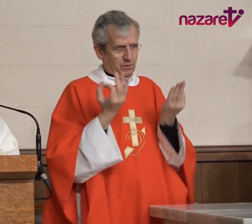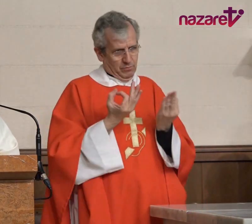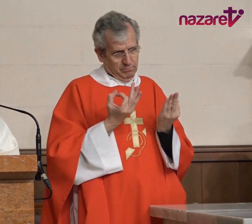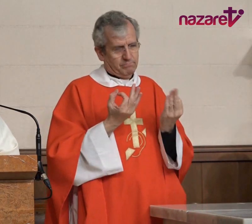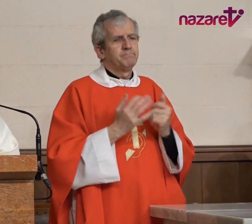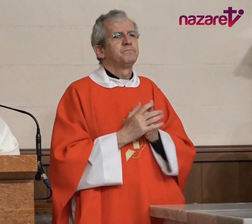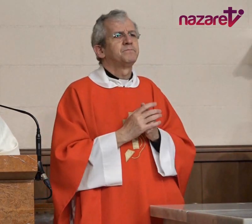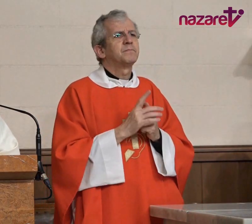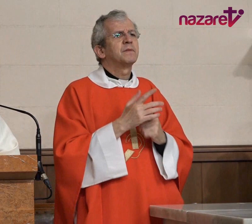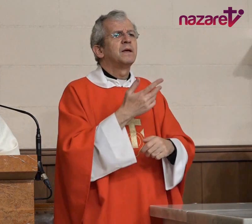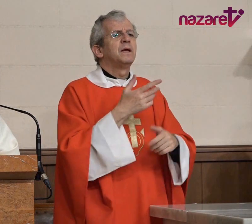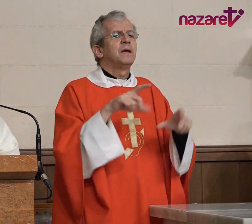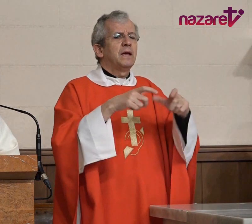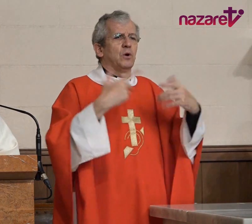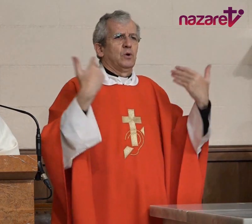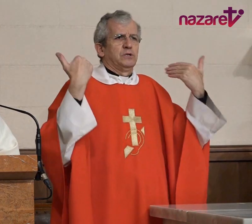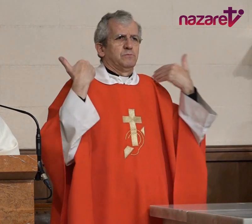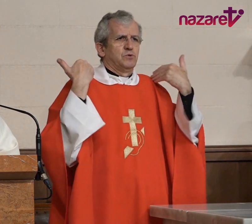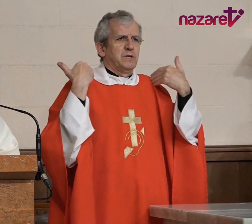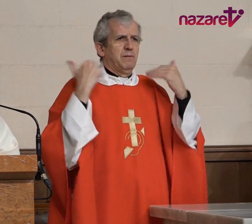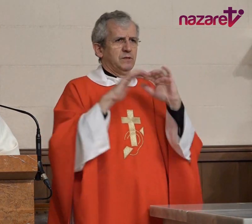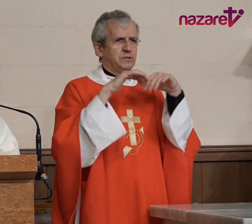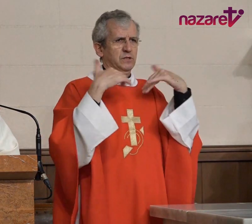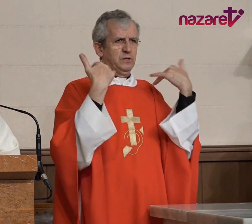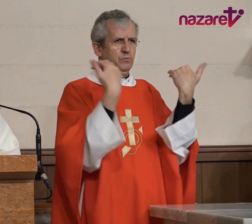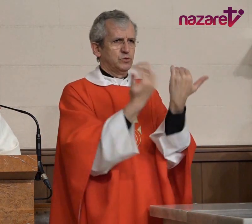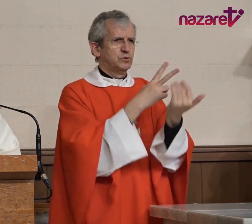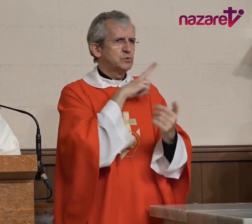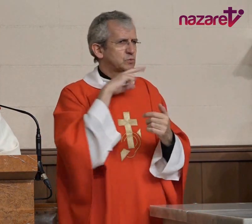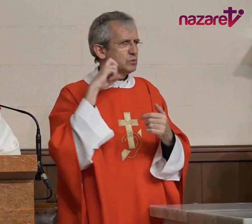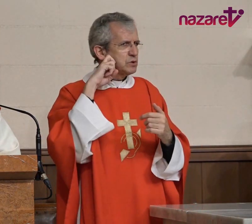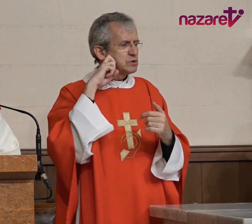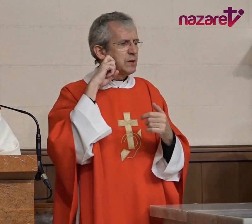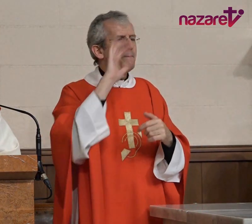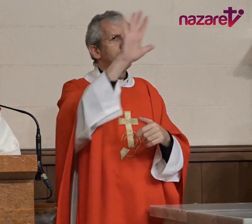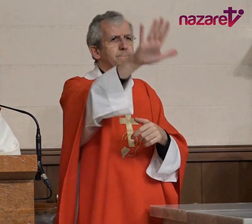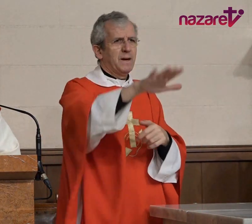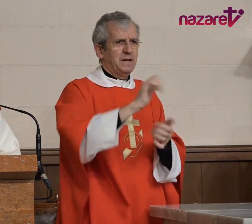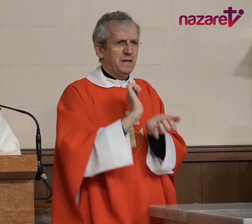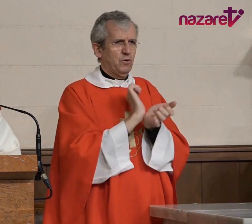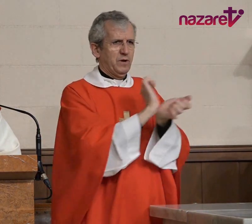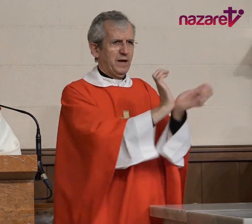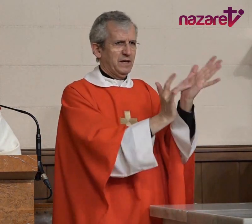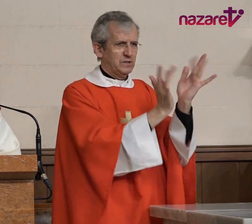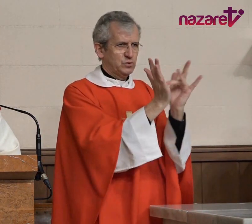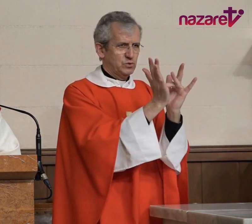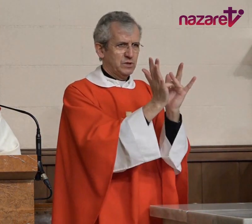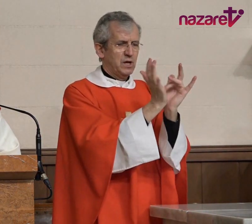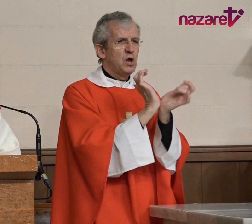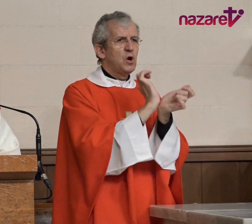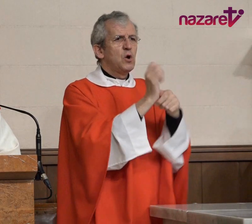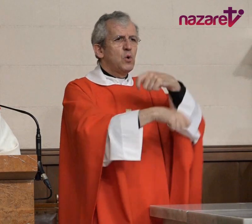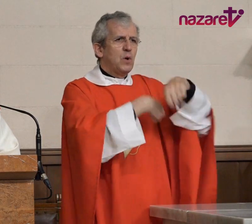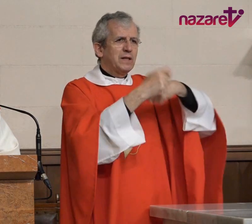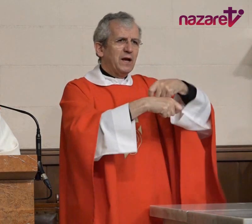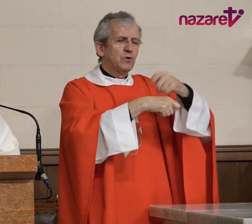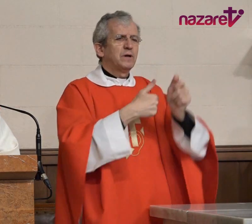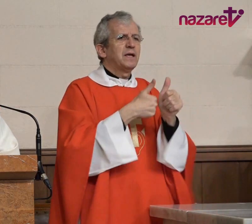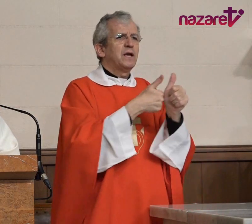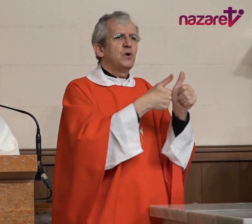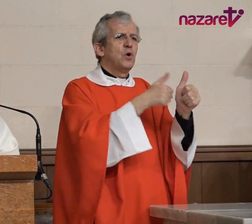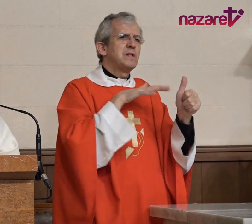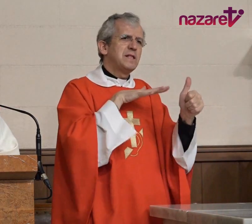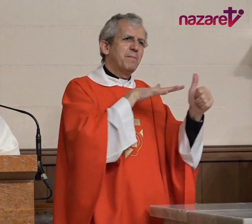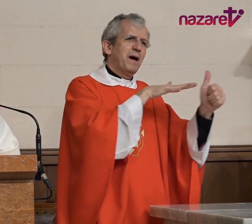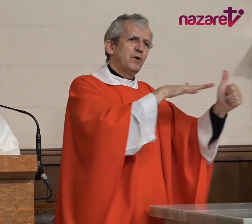La cohorte, el tribuno y los guardias de los judíos prendieron a Jesús. Lo ataron y lo llevaron